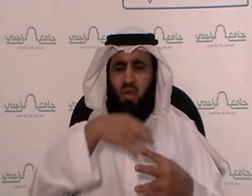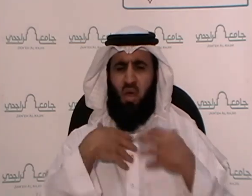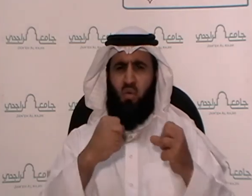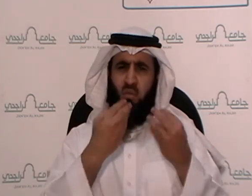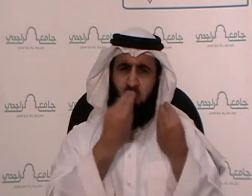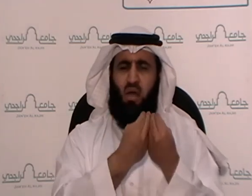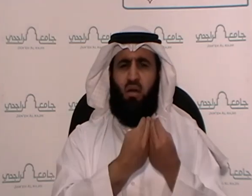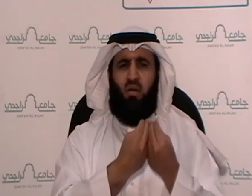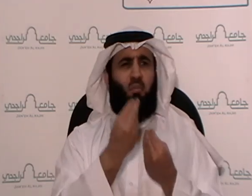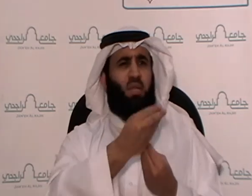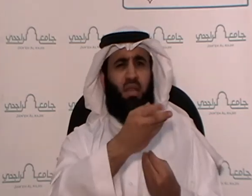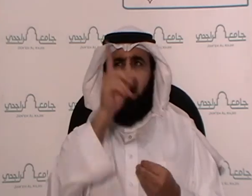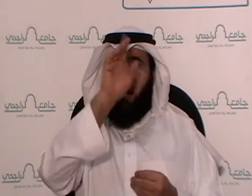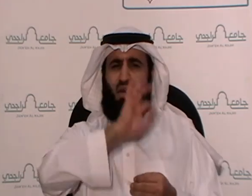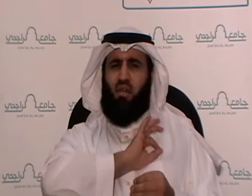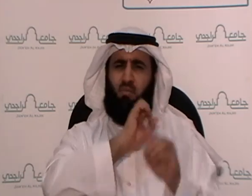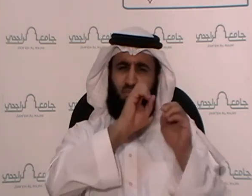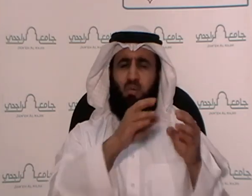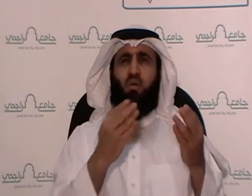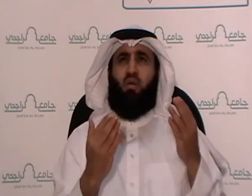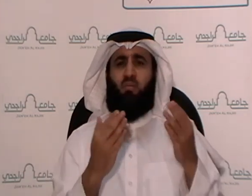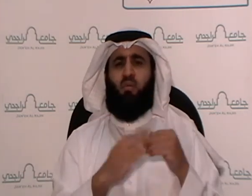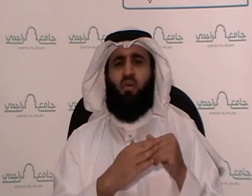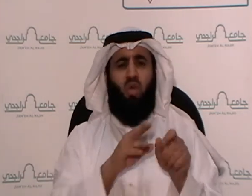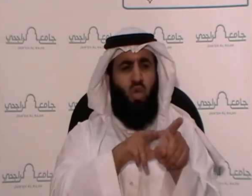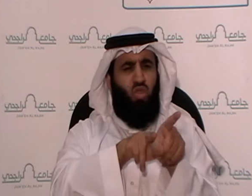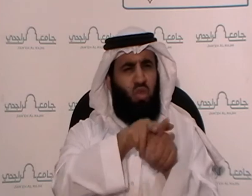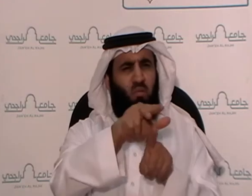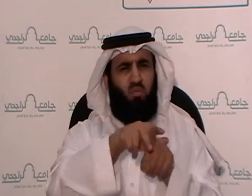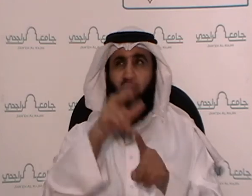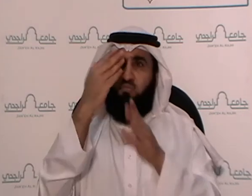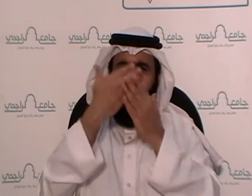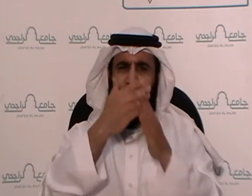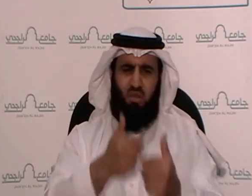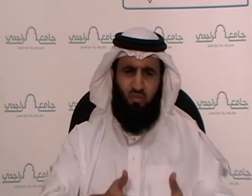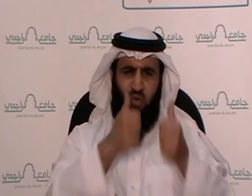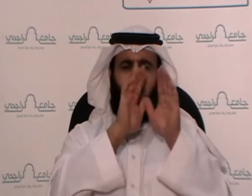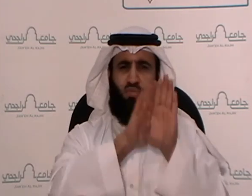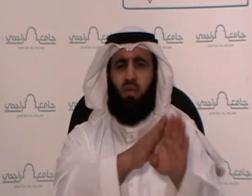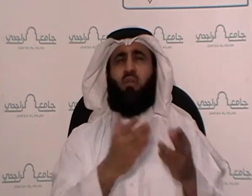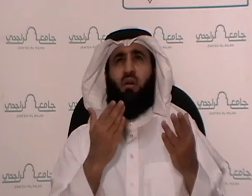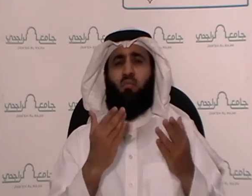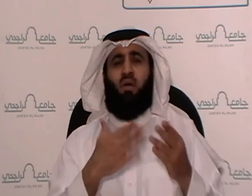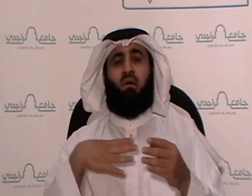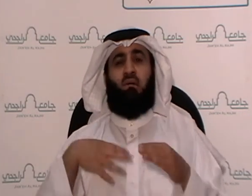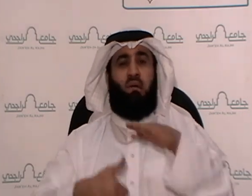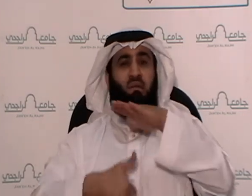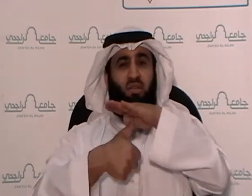إنهم مساكين فارحمهم، اللهم إنهم مظلومون فانتصر لهم، اللهم انصرهم على عدوك وعدوهم